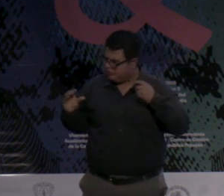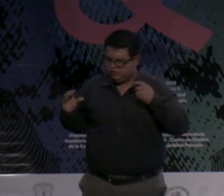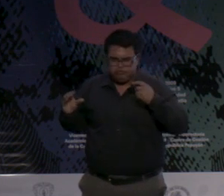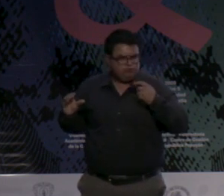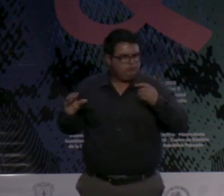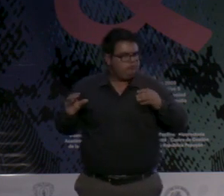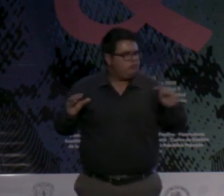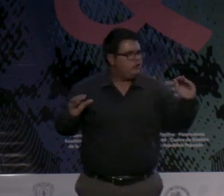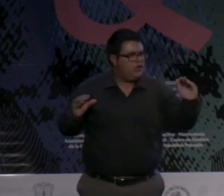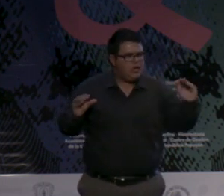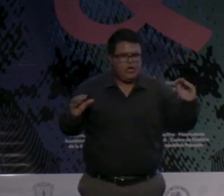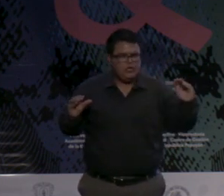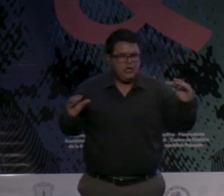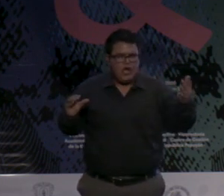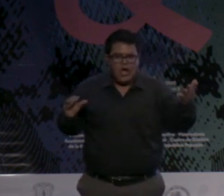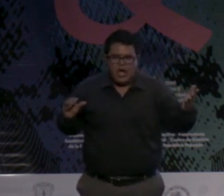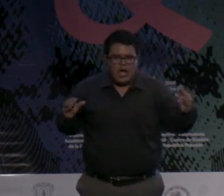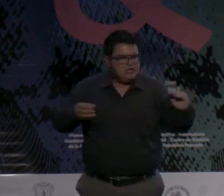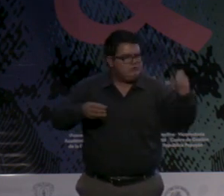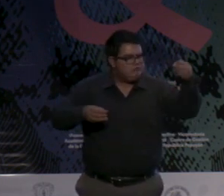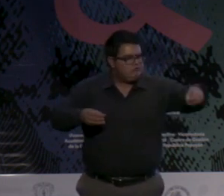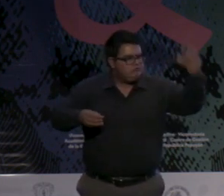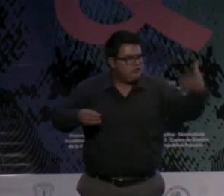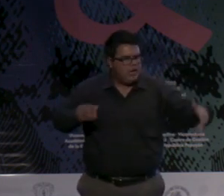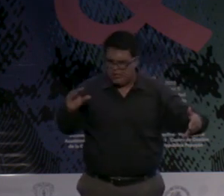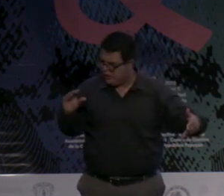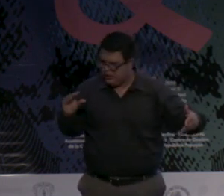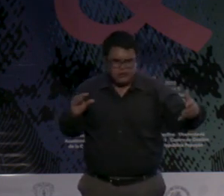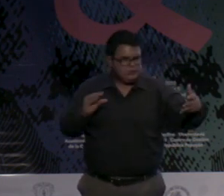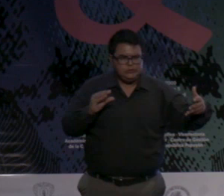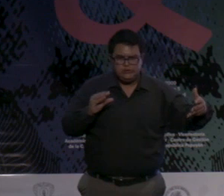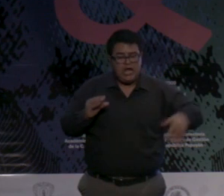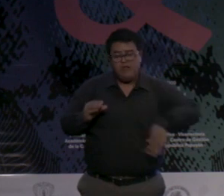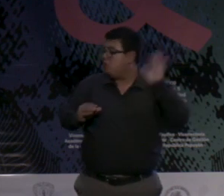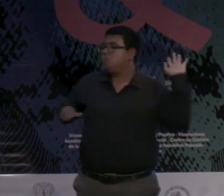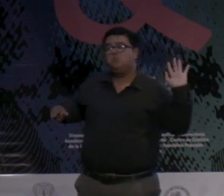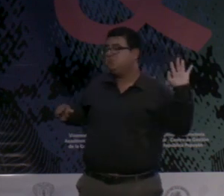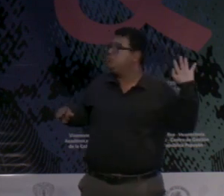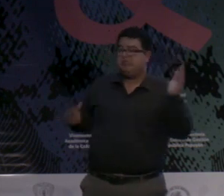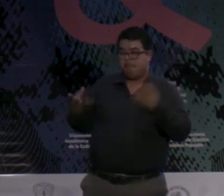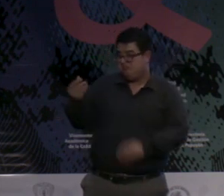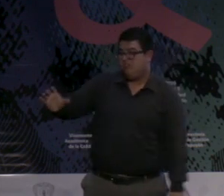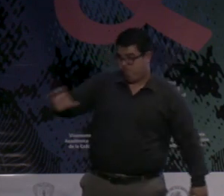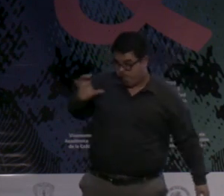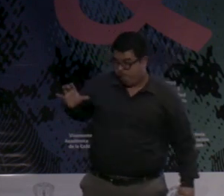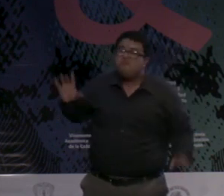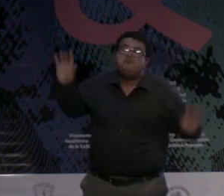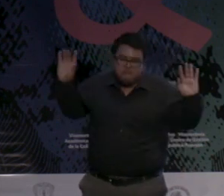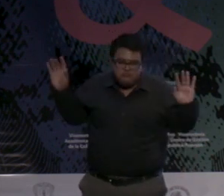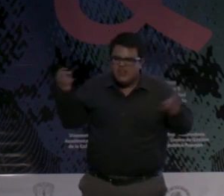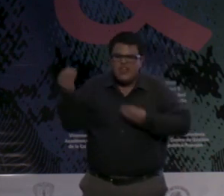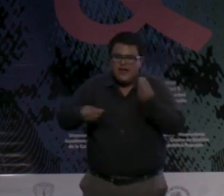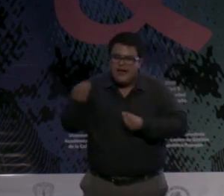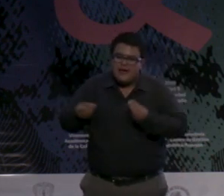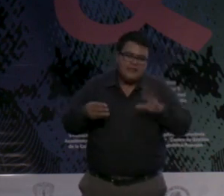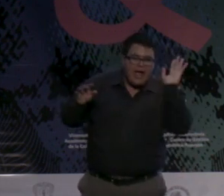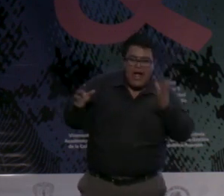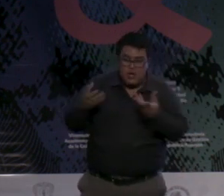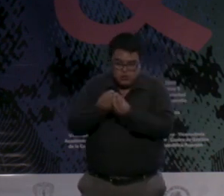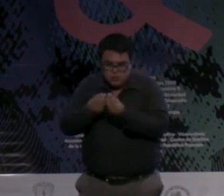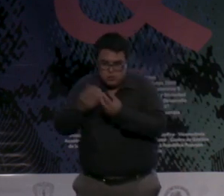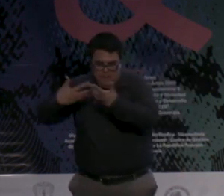todo porque con lo que me pagan yo no puedo ir a comprar una casa igual a la que tengo que irme a una periferia de la ciudad. Muchas de las personas que